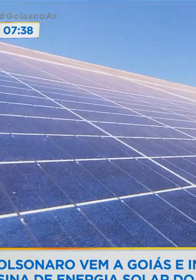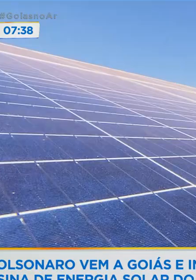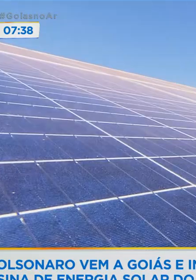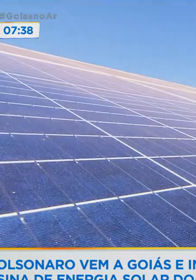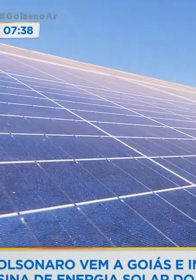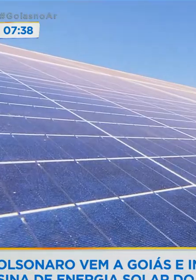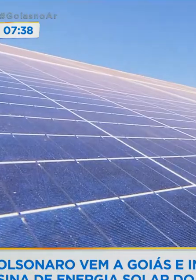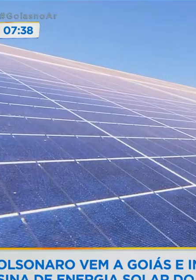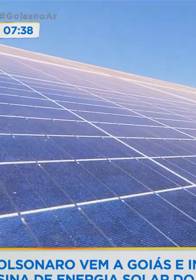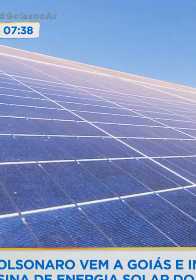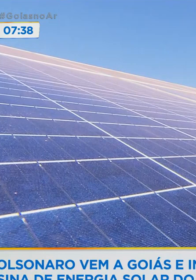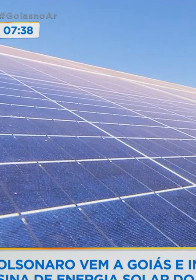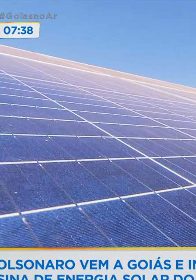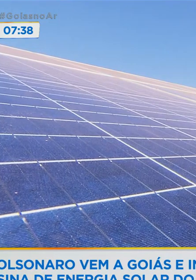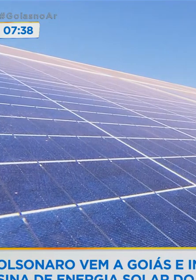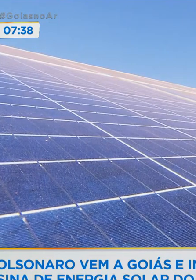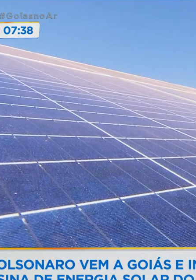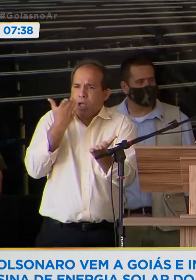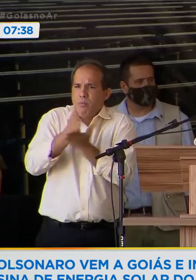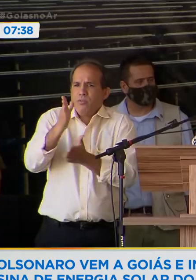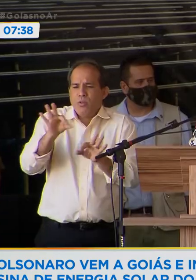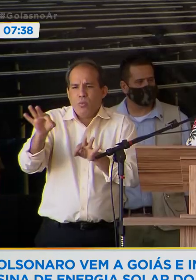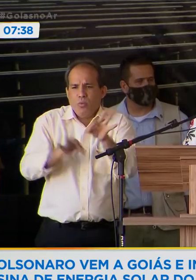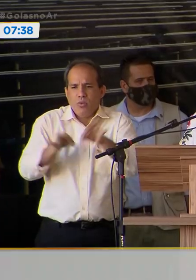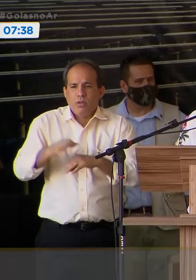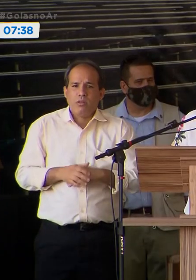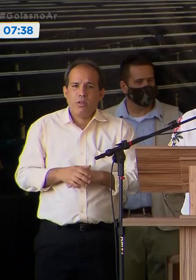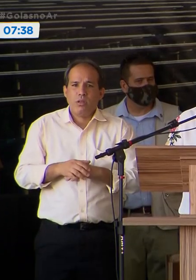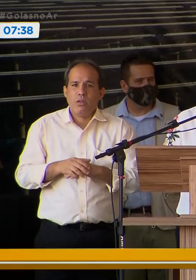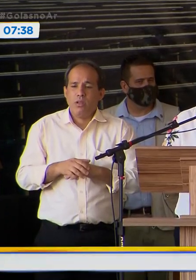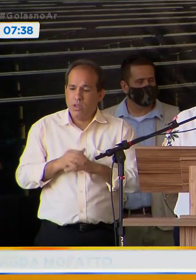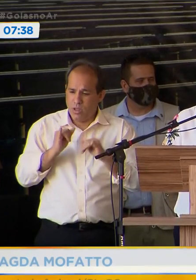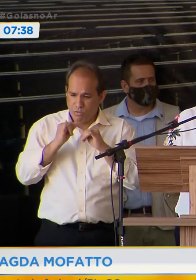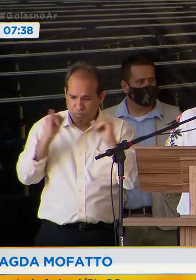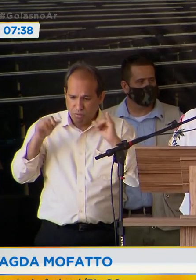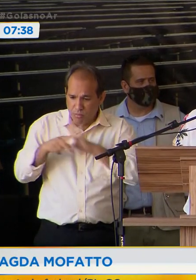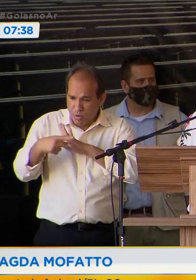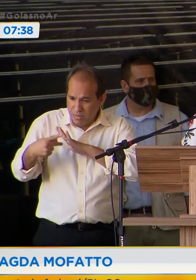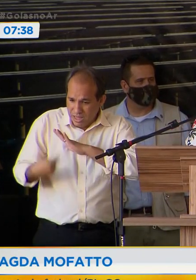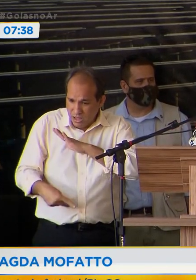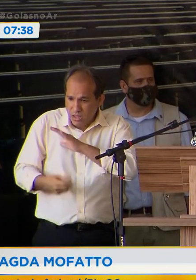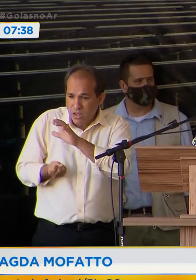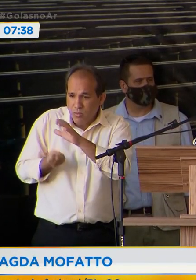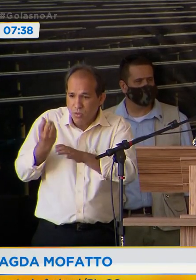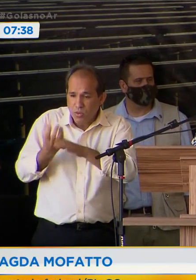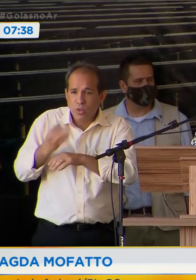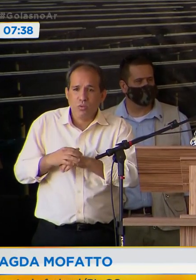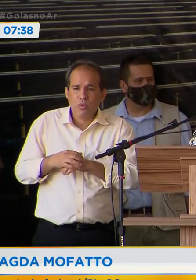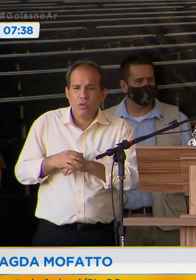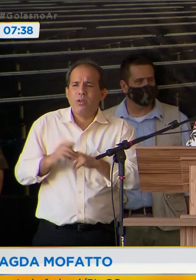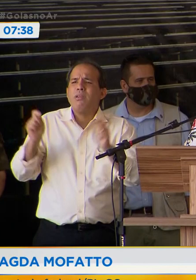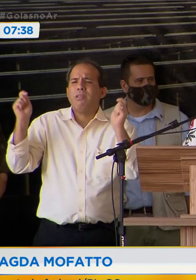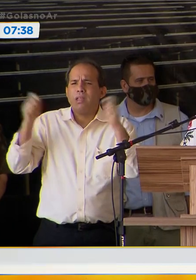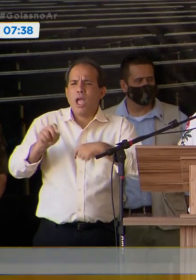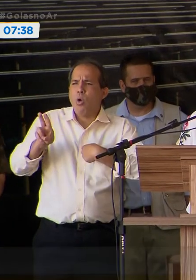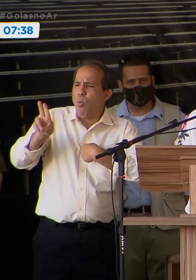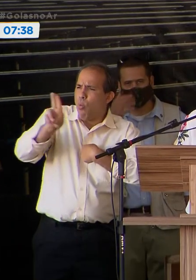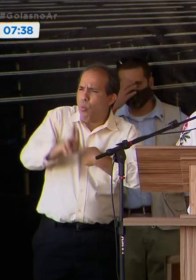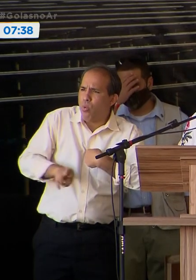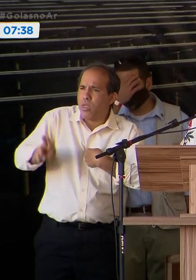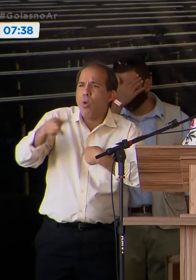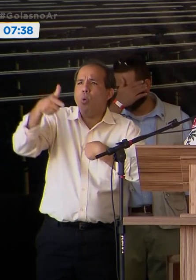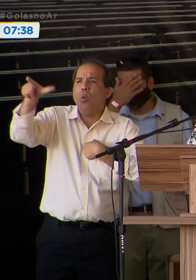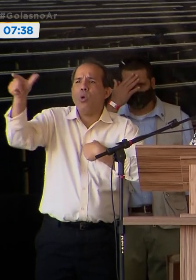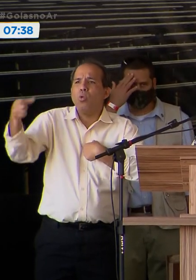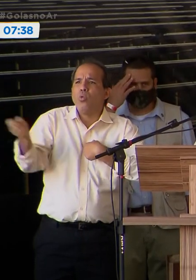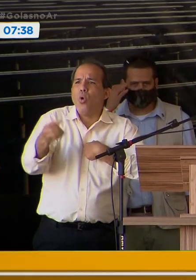disponibilizado para o município de caldas novas go o que possibilitará usada por